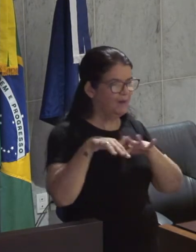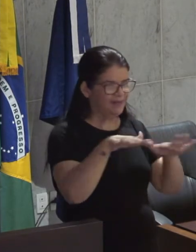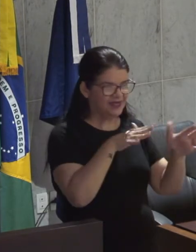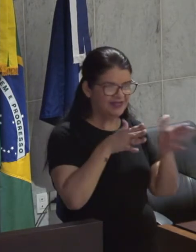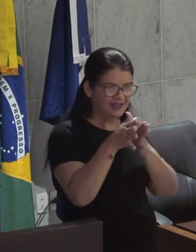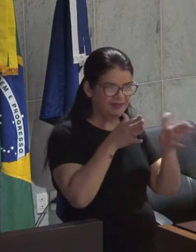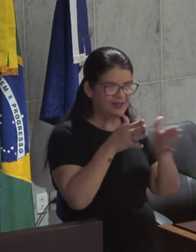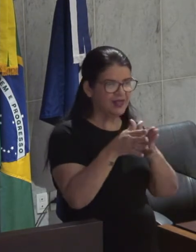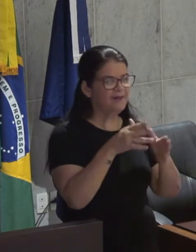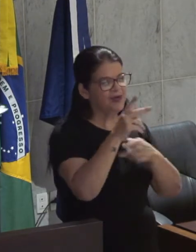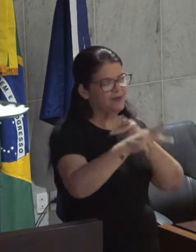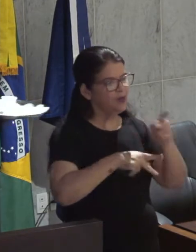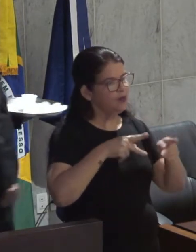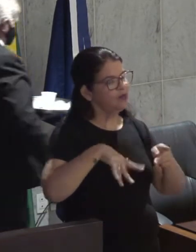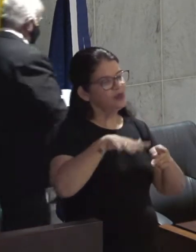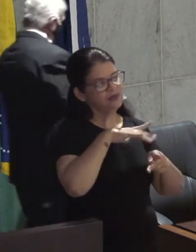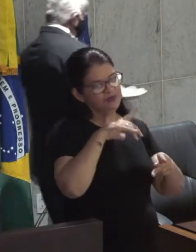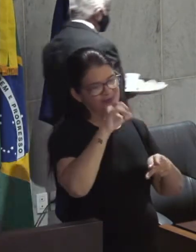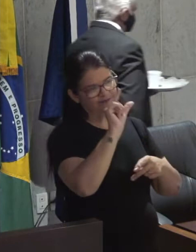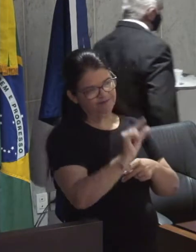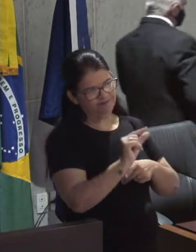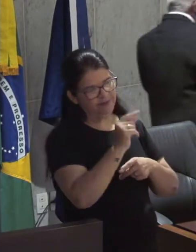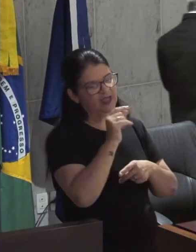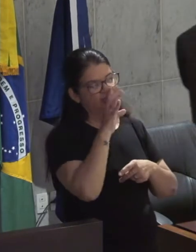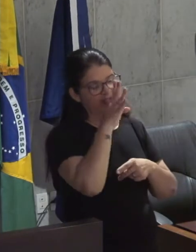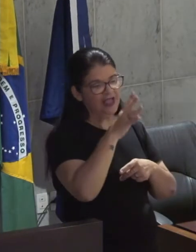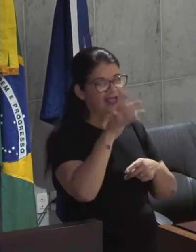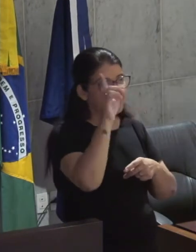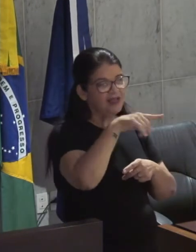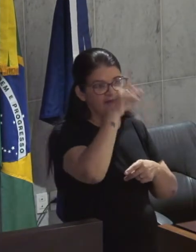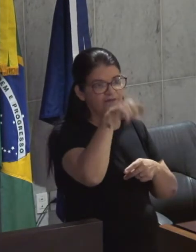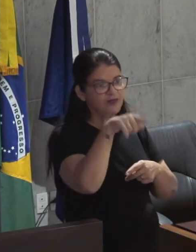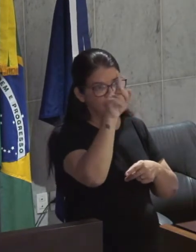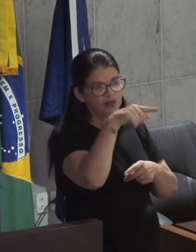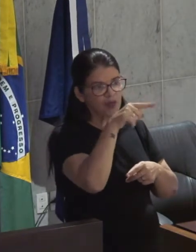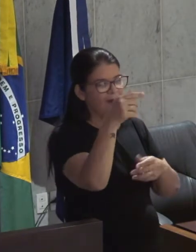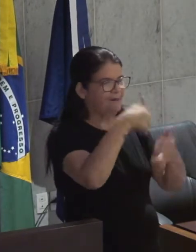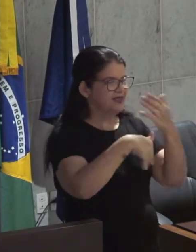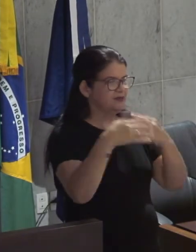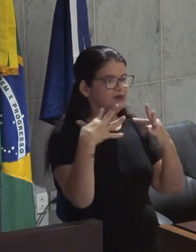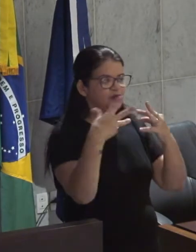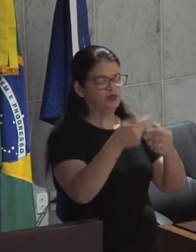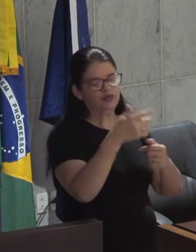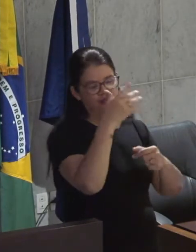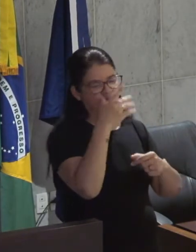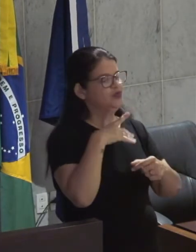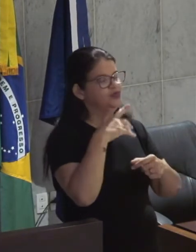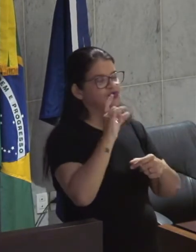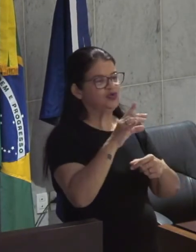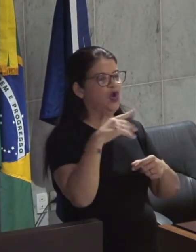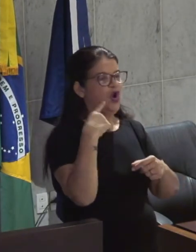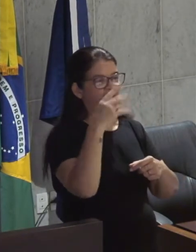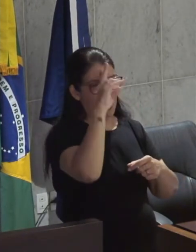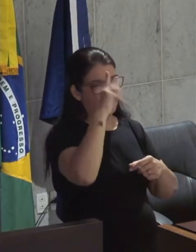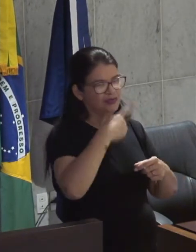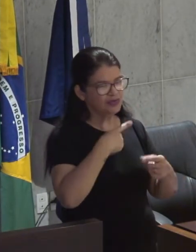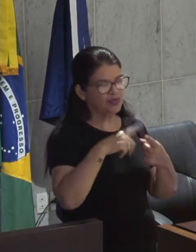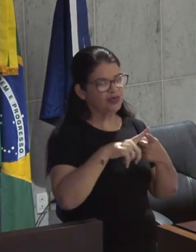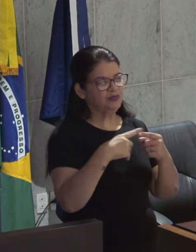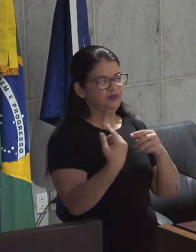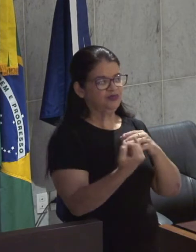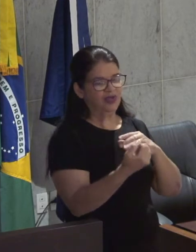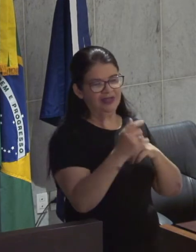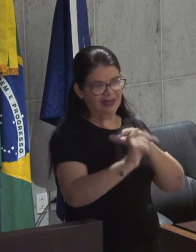ter o mínimo, ele foi lá e vetou a participação de todas as categorias. Deixou só para autônomos, informais e micro e pequeno